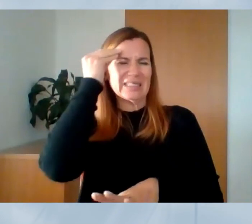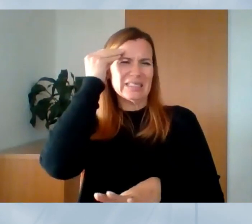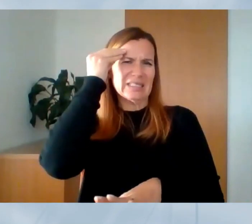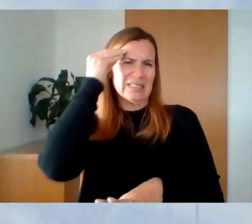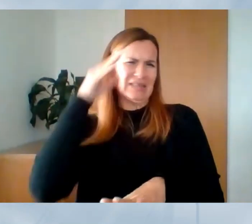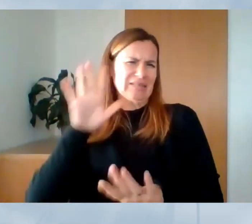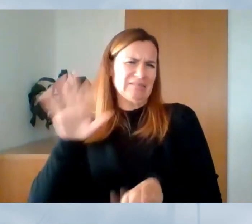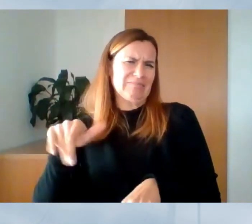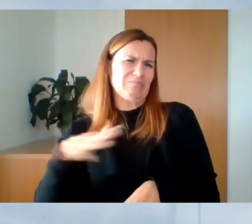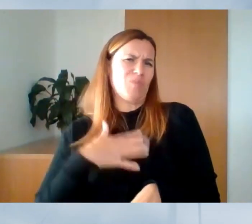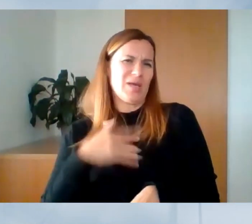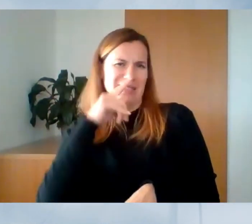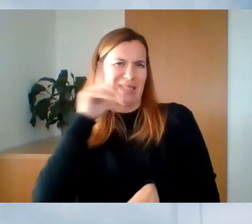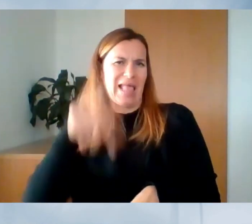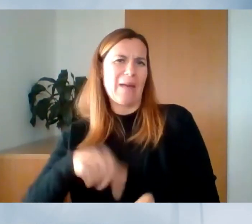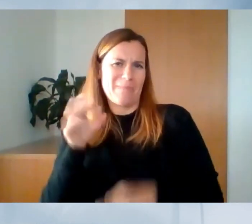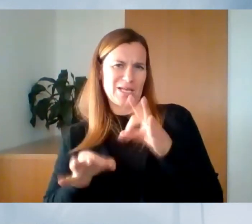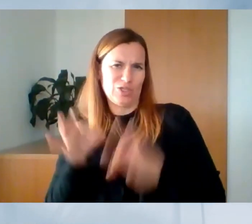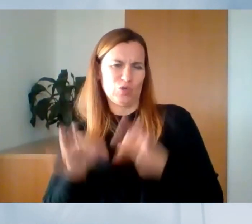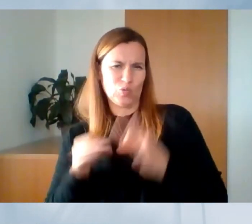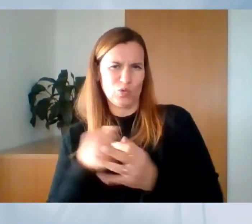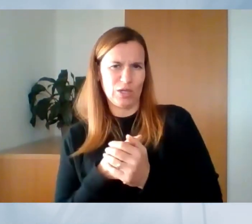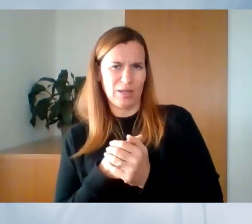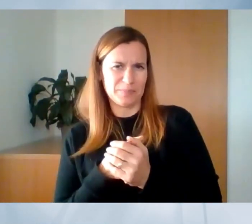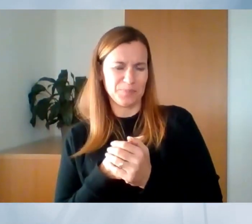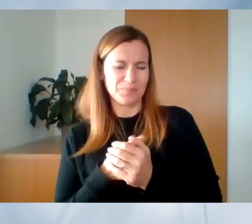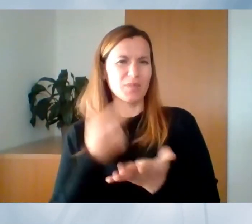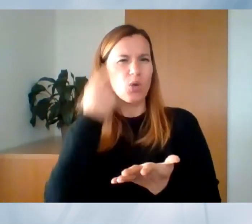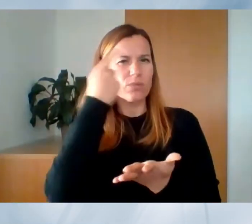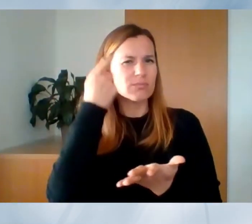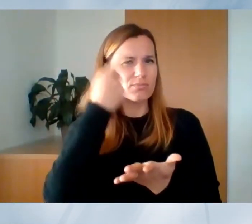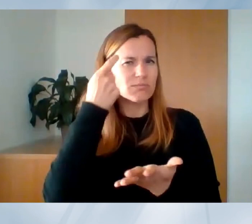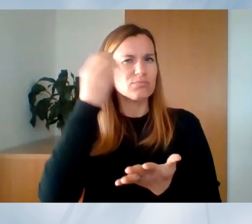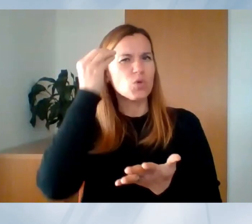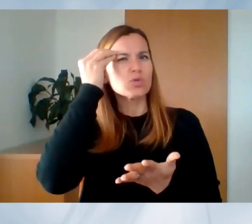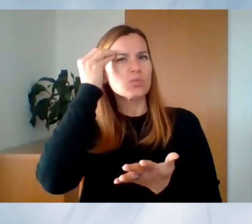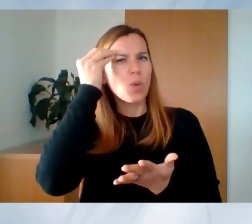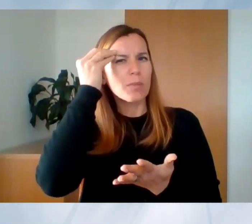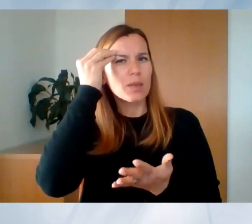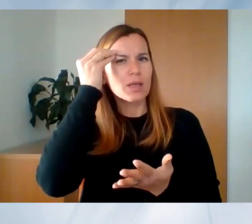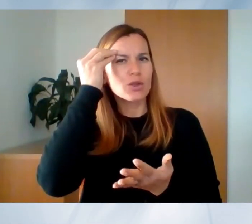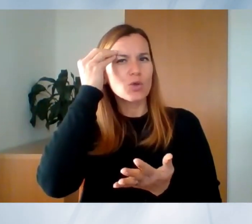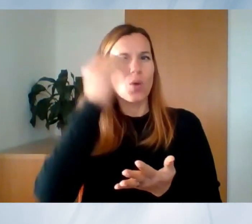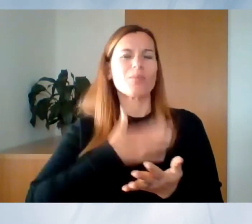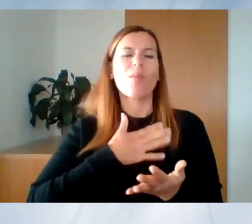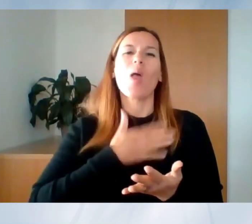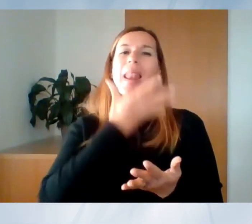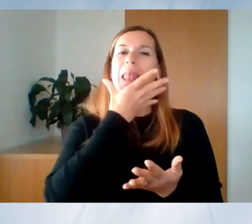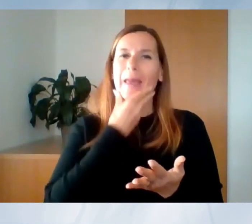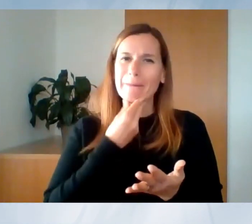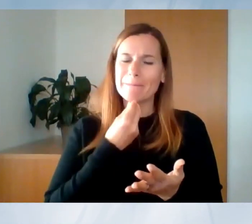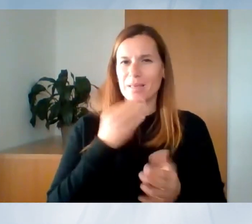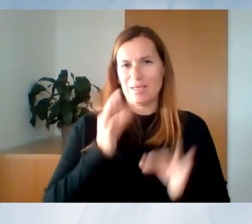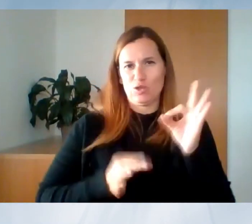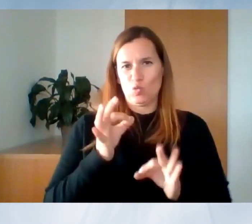rečemo, to je pa moja slaba izkušnja. Zdaj dajmo po spominu pobrskati po